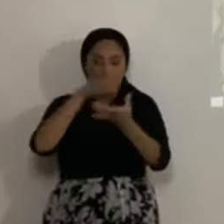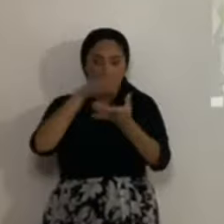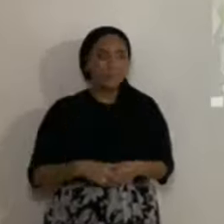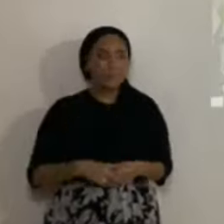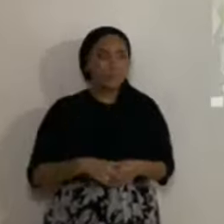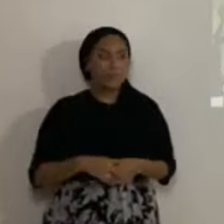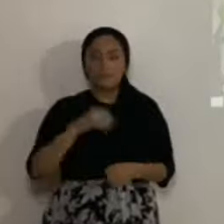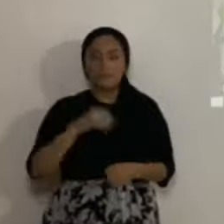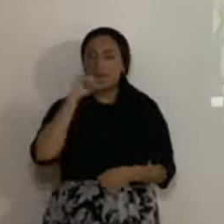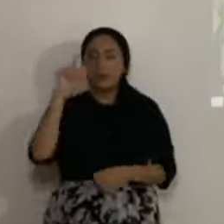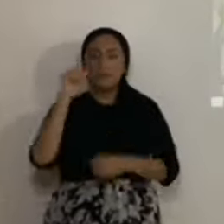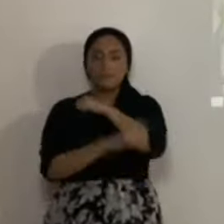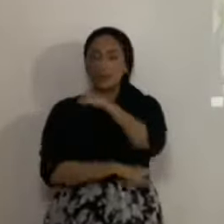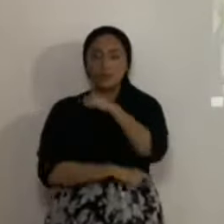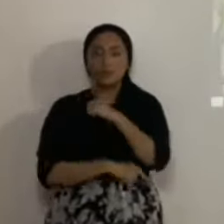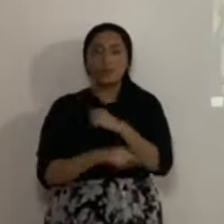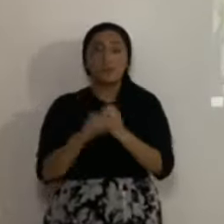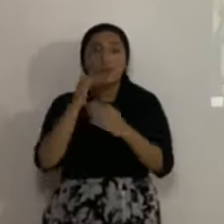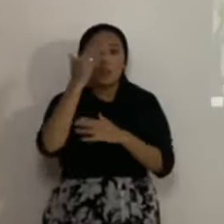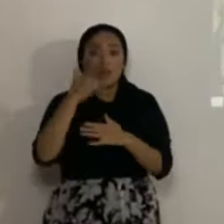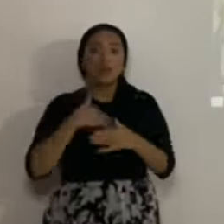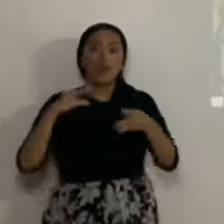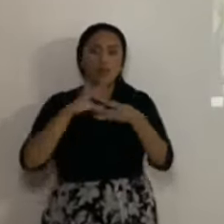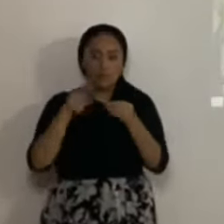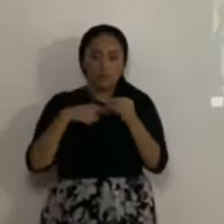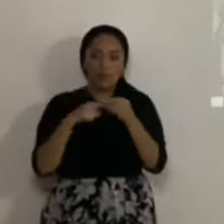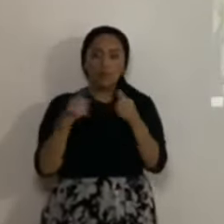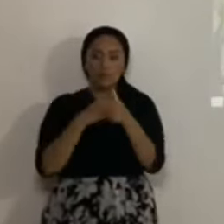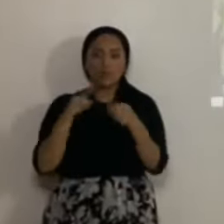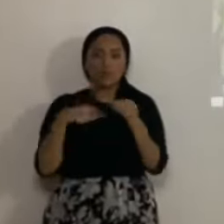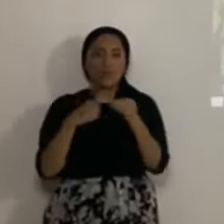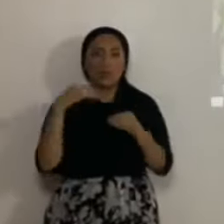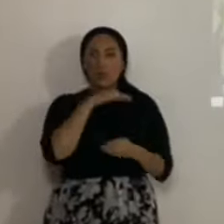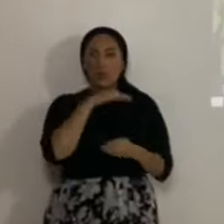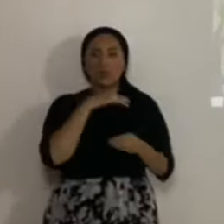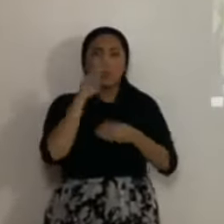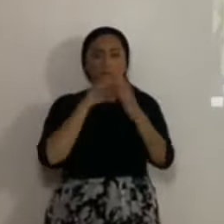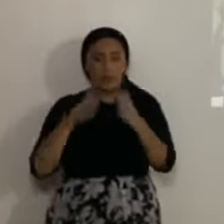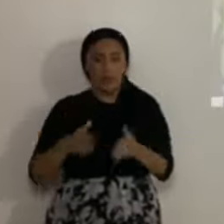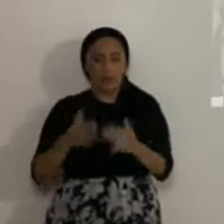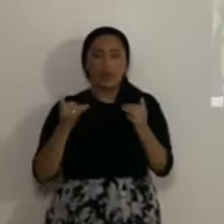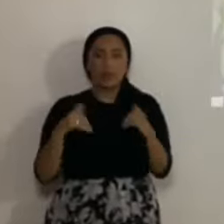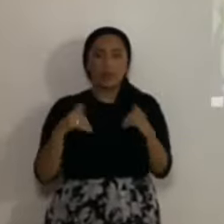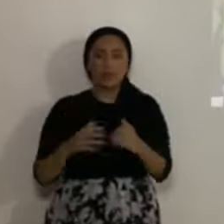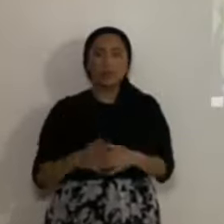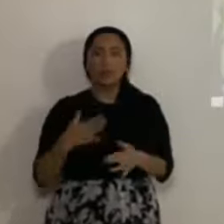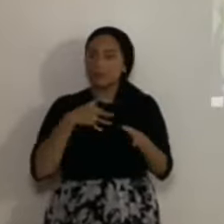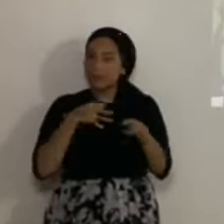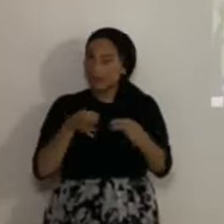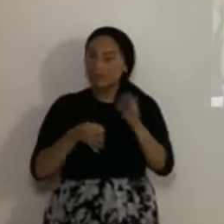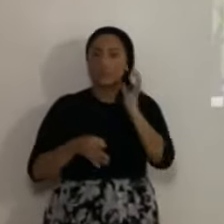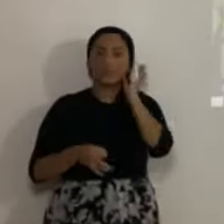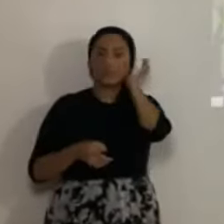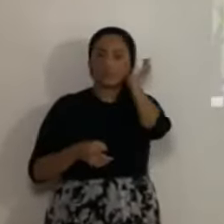no te dejar engañar, por eso hablé primero de los falsos profetas, amados hermanos. Ahora, explico,